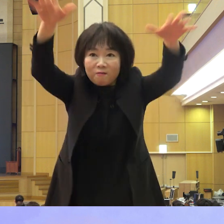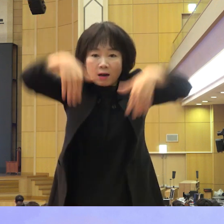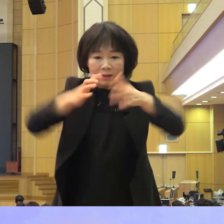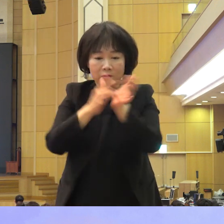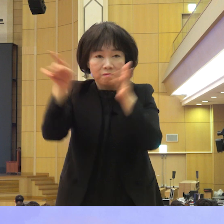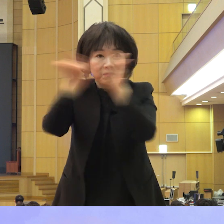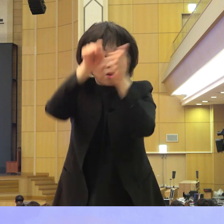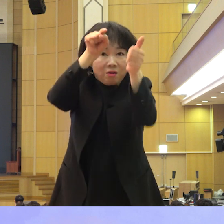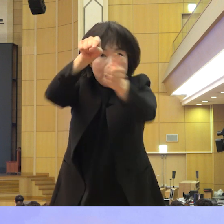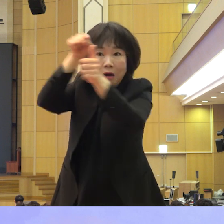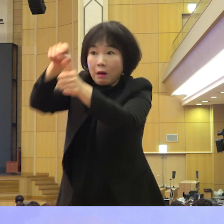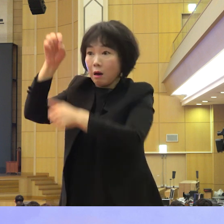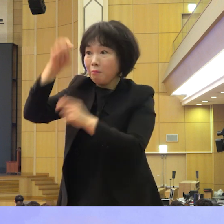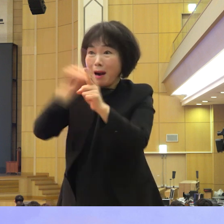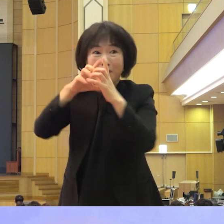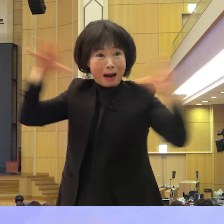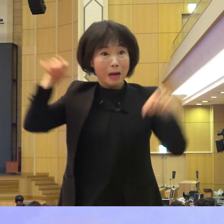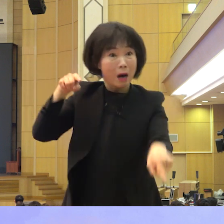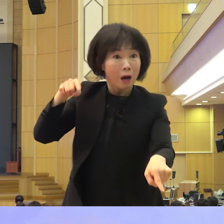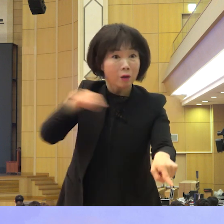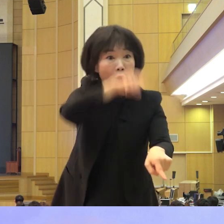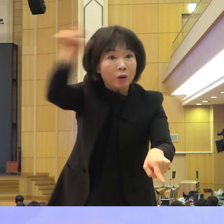율법도 예수 믿어서 의를 이룬다.